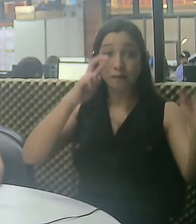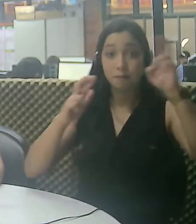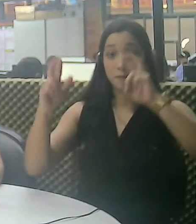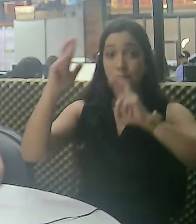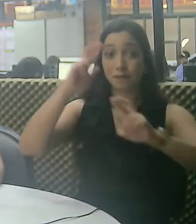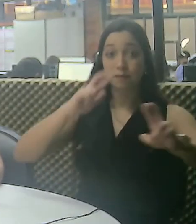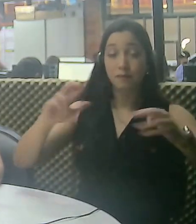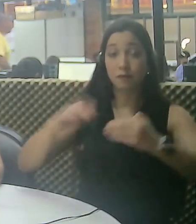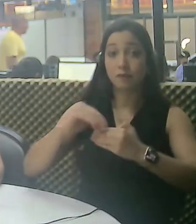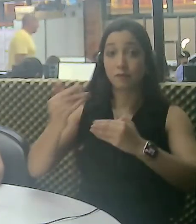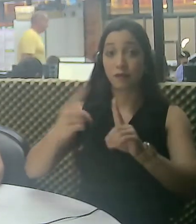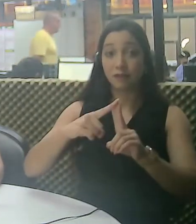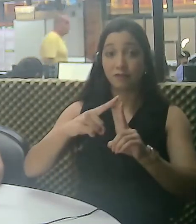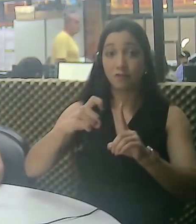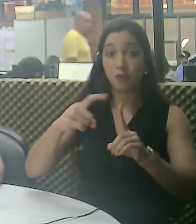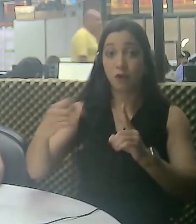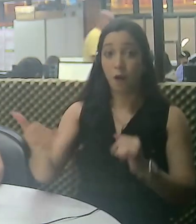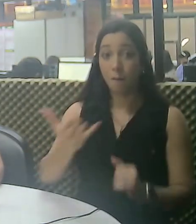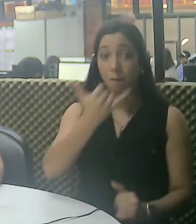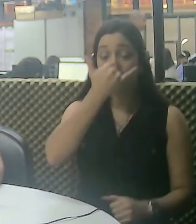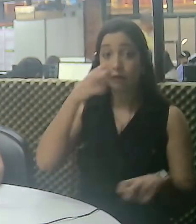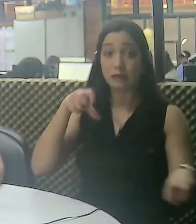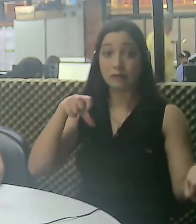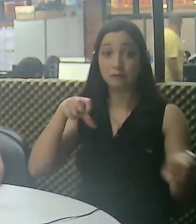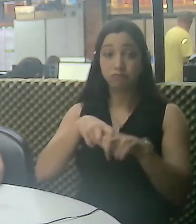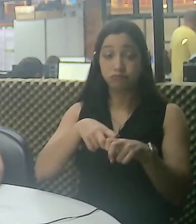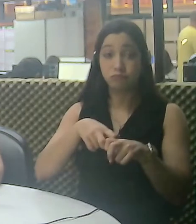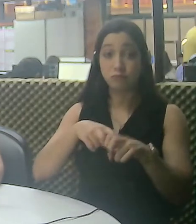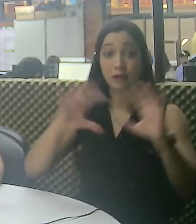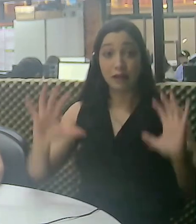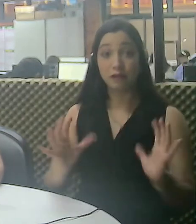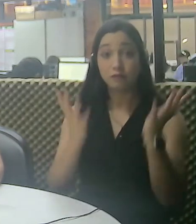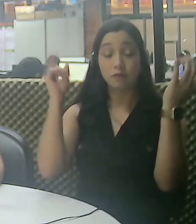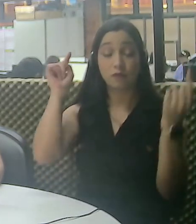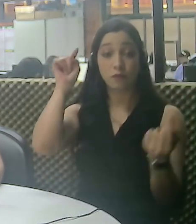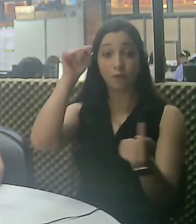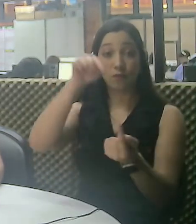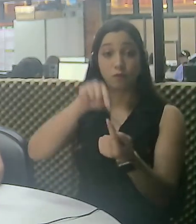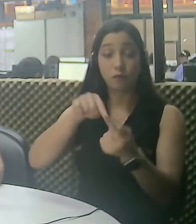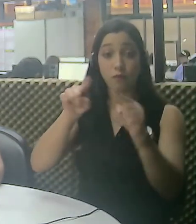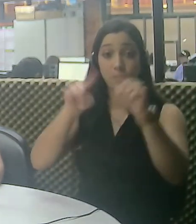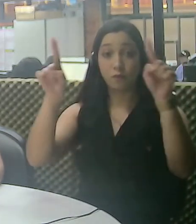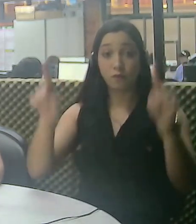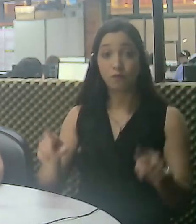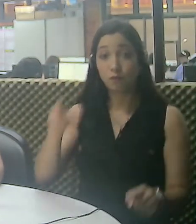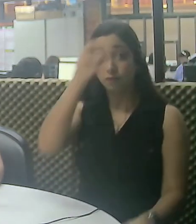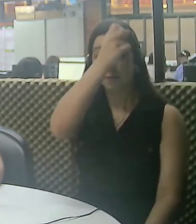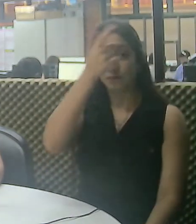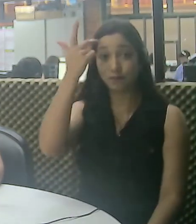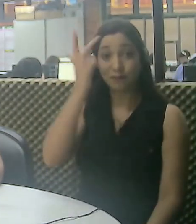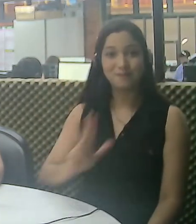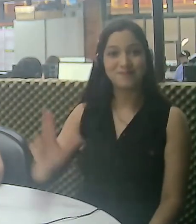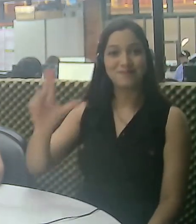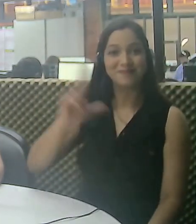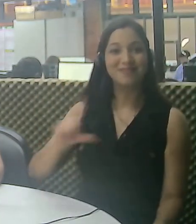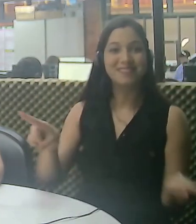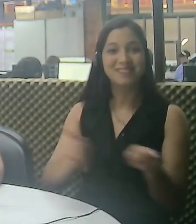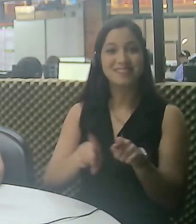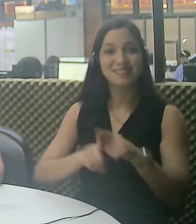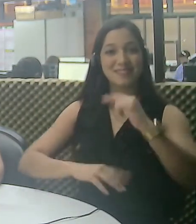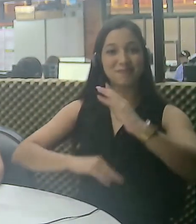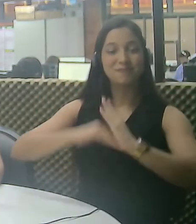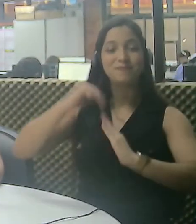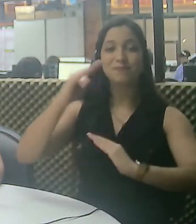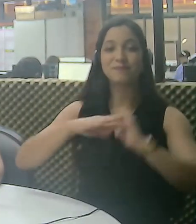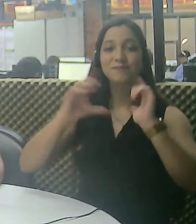causas externas, violência e acidentes de trânsito. O evento é voltado para servidores da Prefeitura de Uberlândia e também